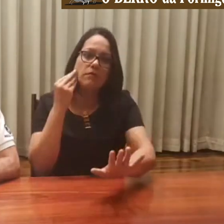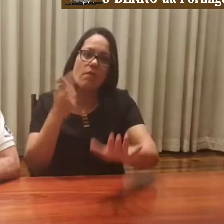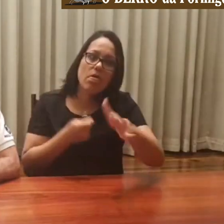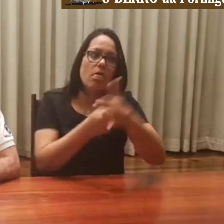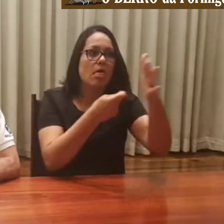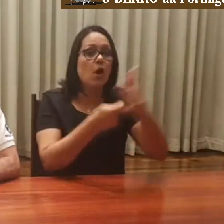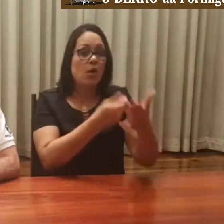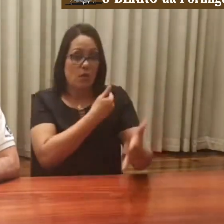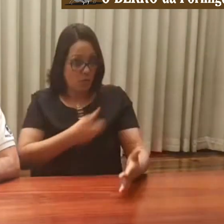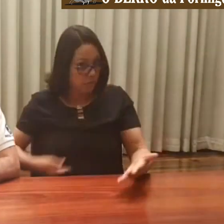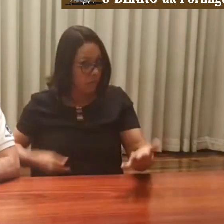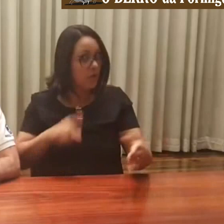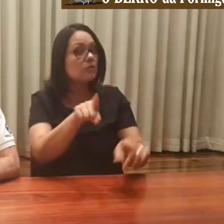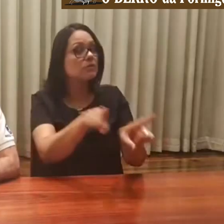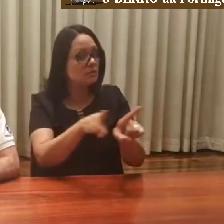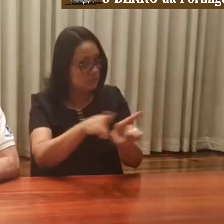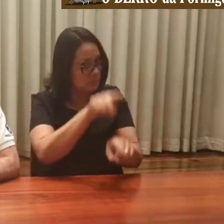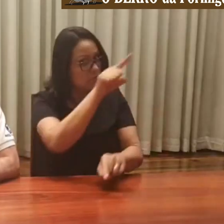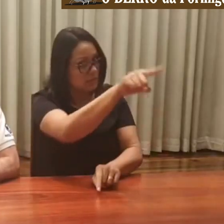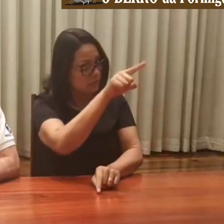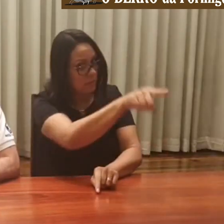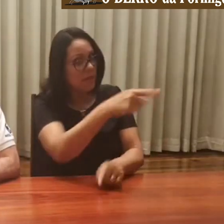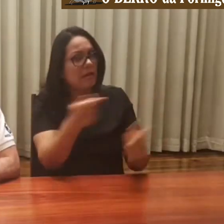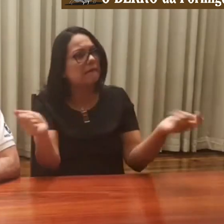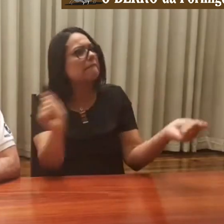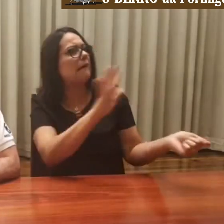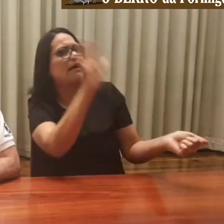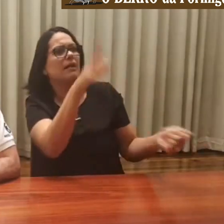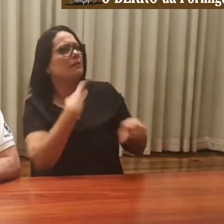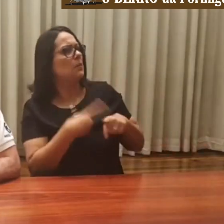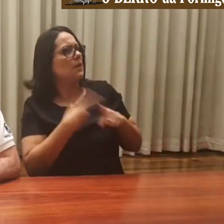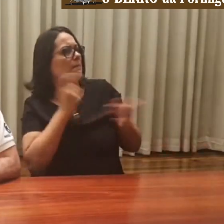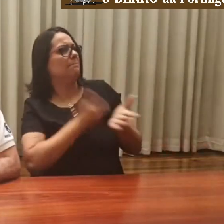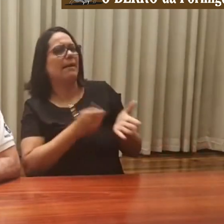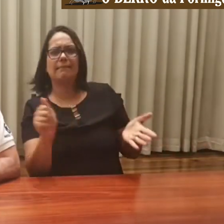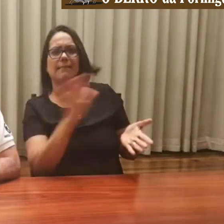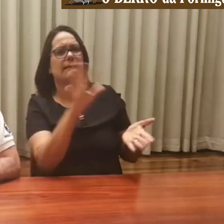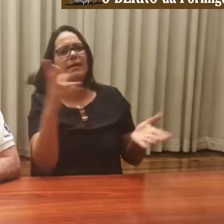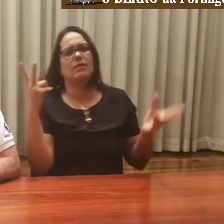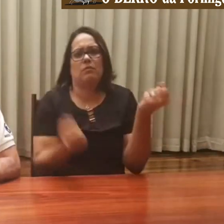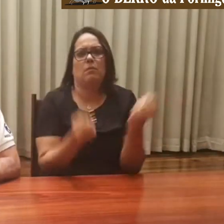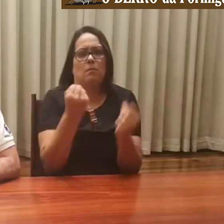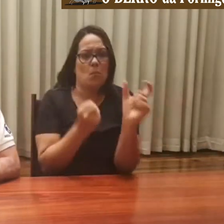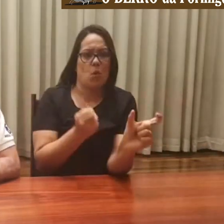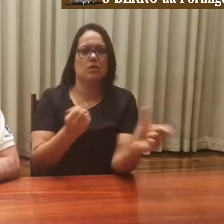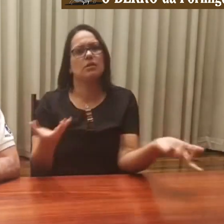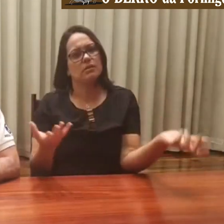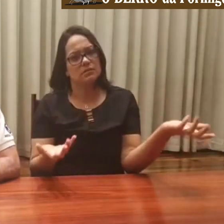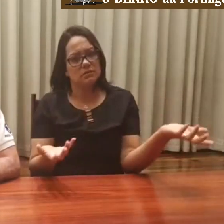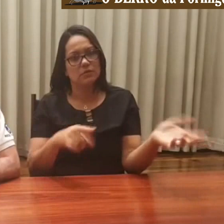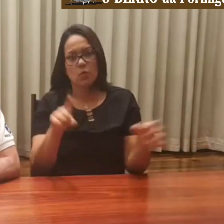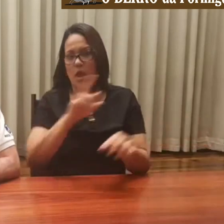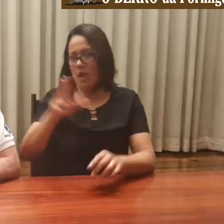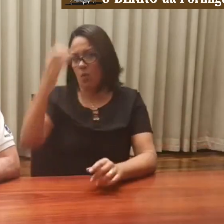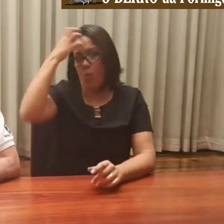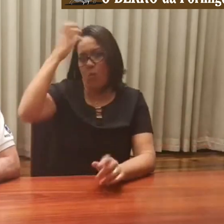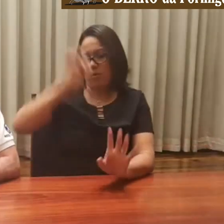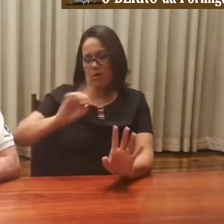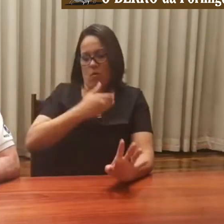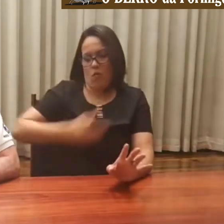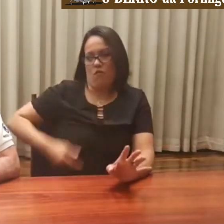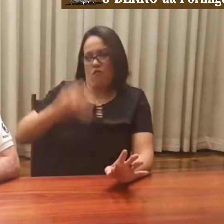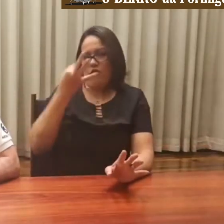governador também. Governador também tem participação nesse preço alto da sua carteira nacional de habilitação. Não é só o governo federal, não. Estamos